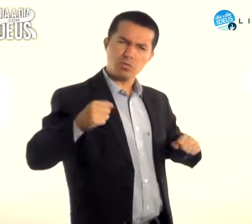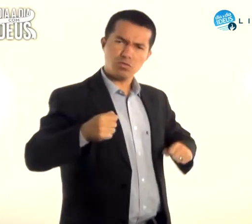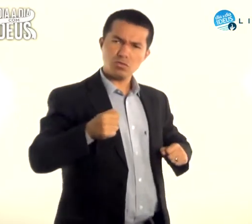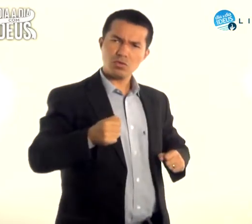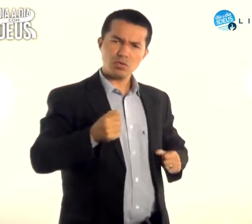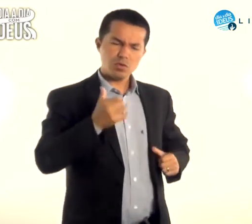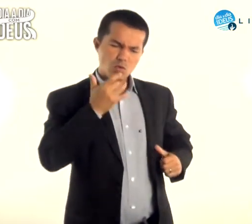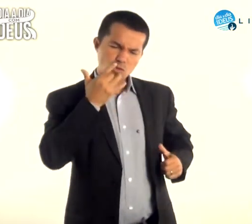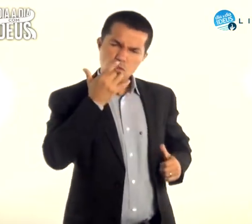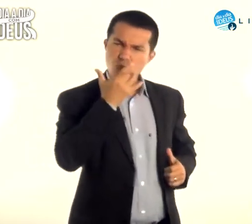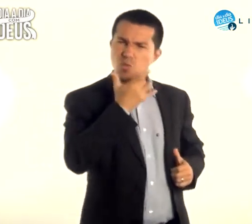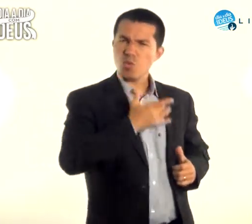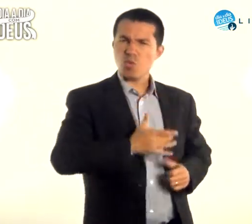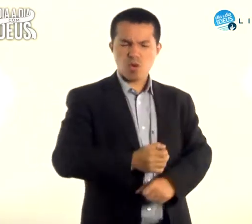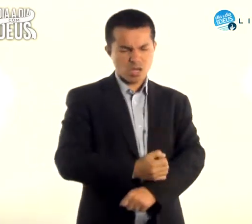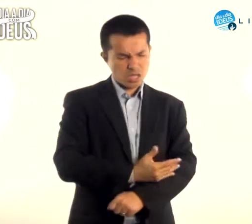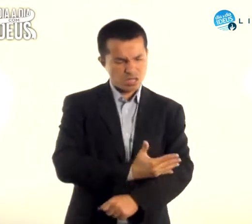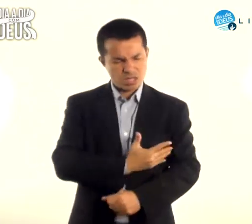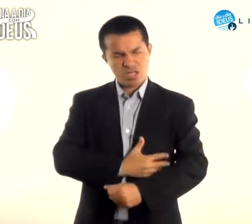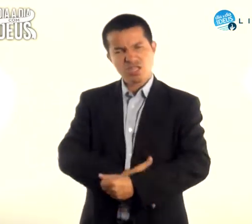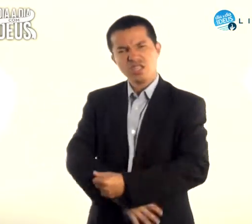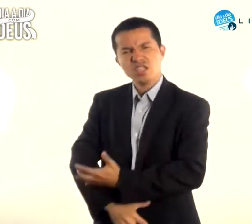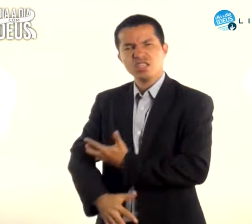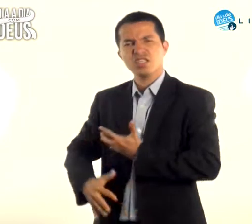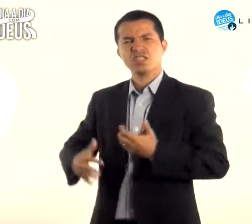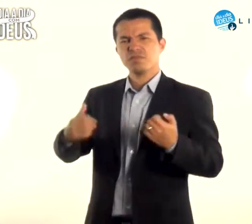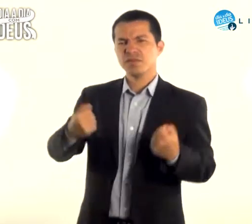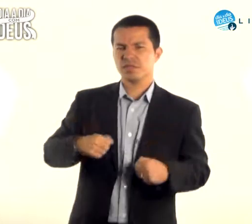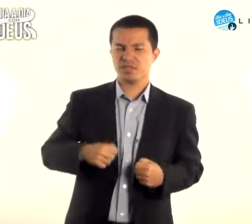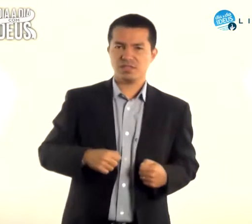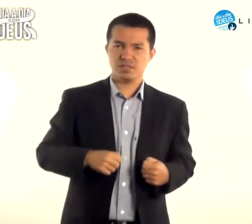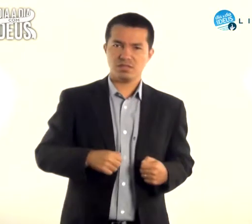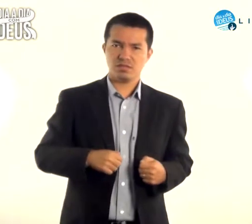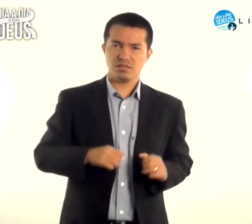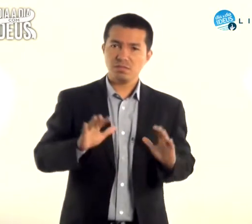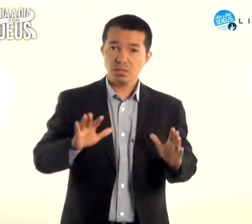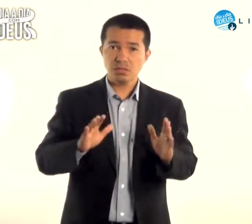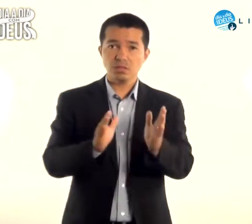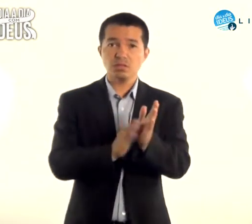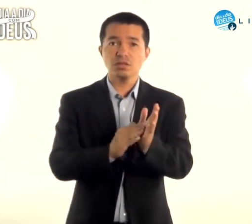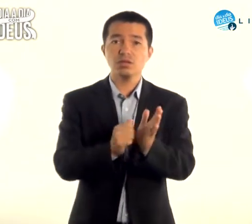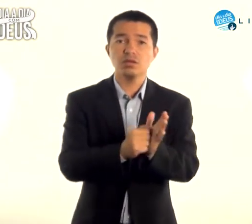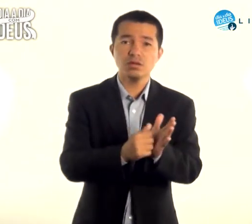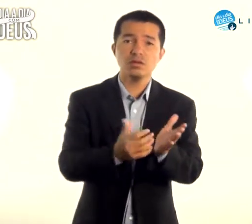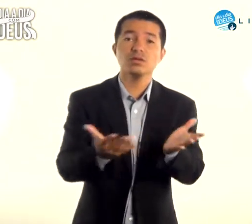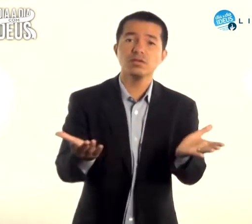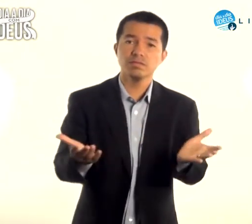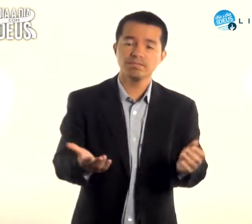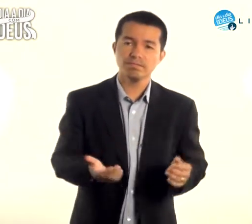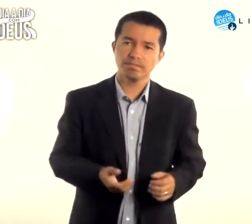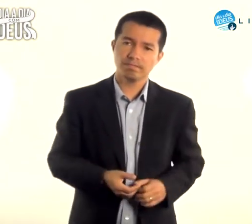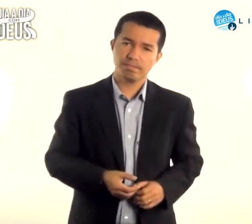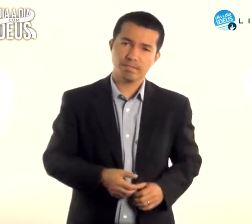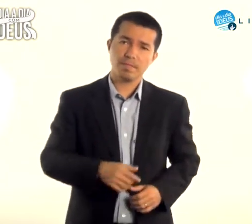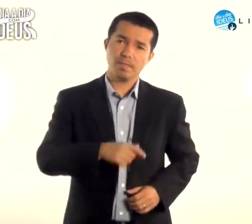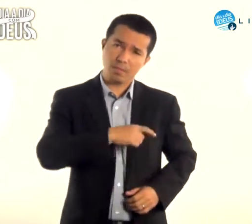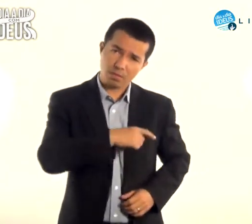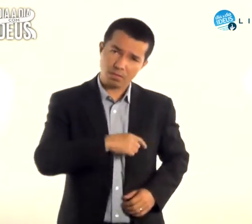de circunstância ou consequência depois das práticas prazerosas. E aí, sabe o que acontece? A